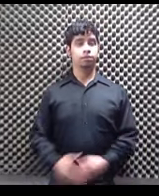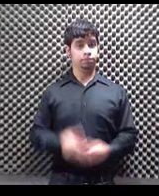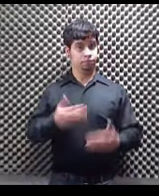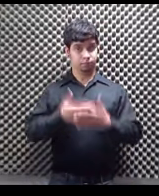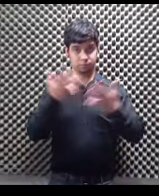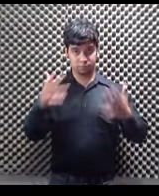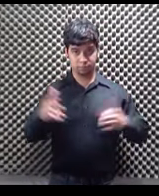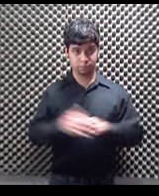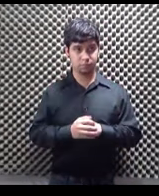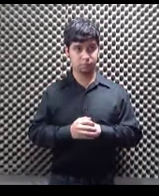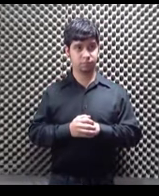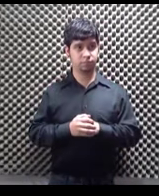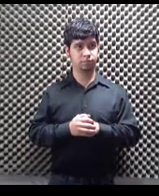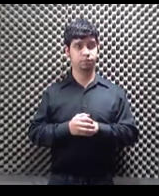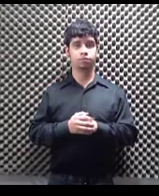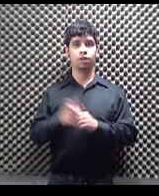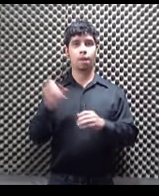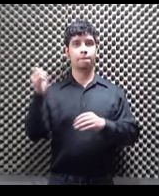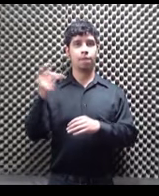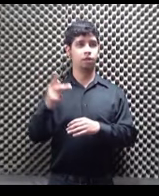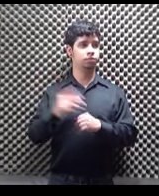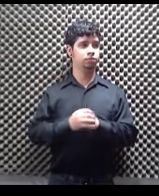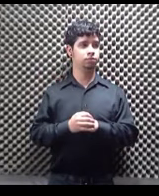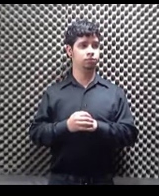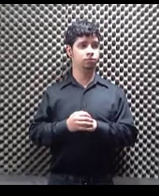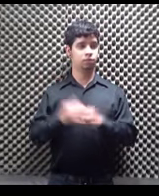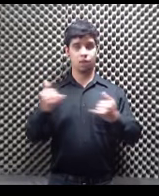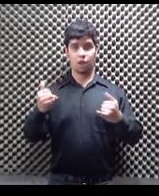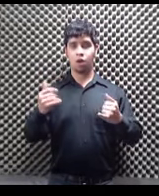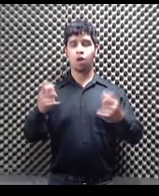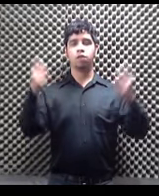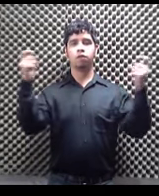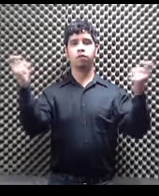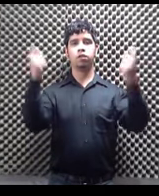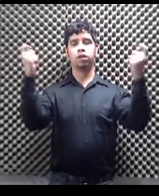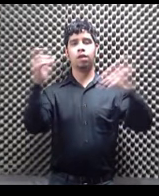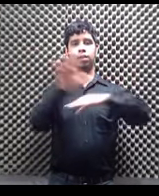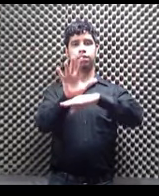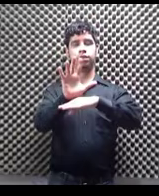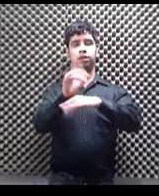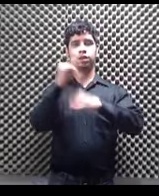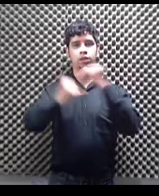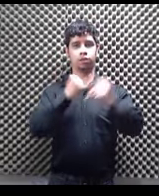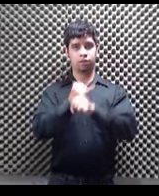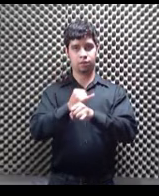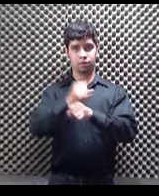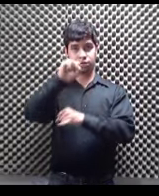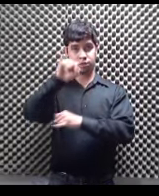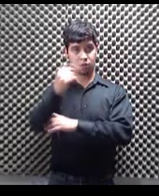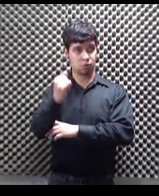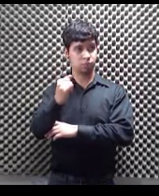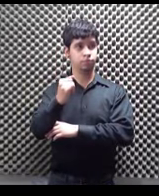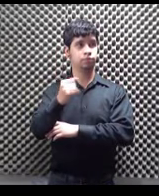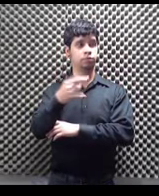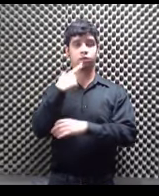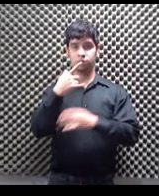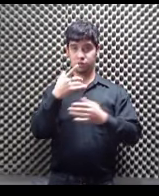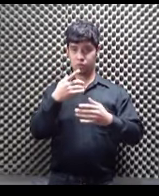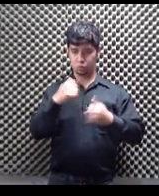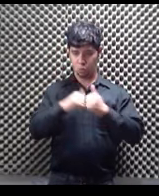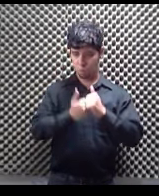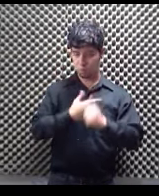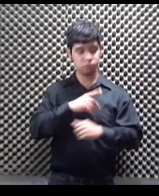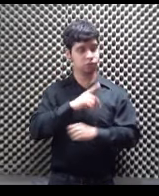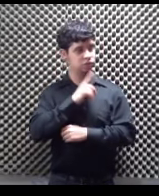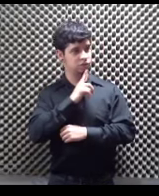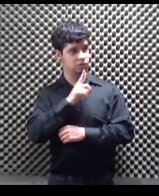Aquí estamos. Aquí es que regresamos. Mira, ¿qué? Festival de Cine Internacional de San Juan. ¿Qué cómo? Eso mismo. Mi